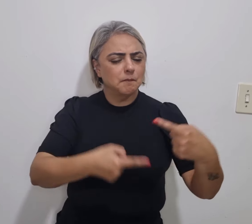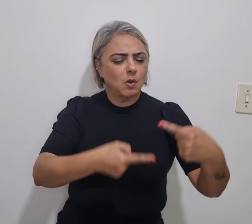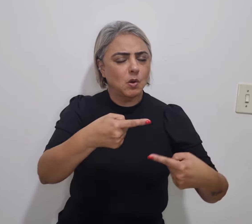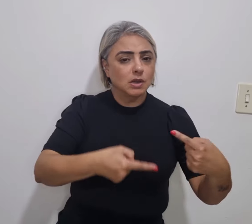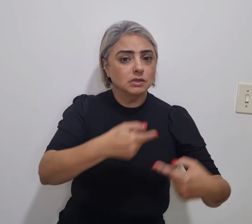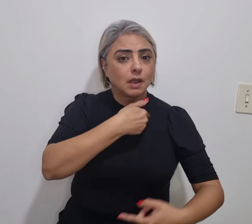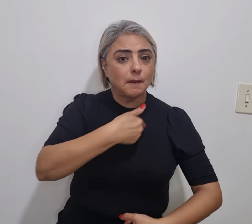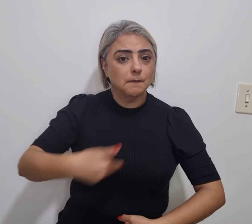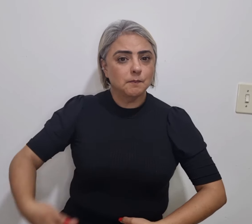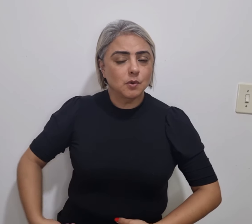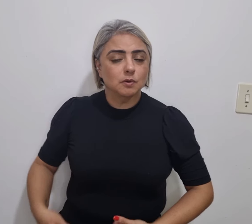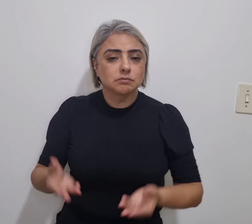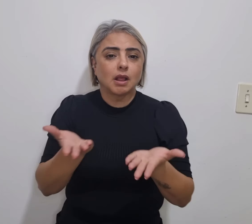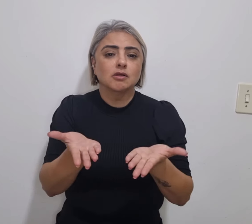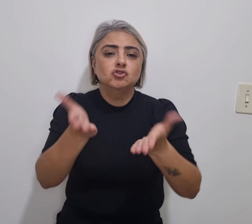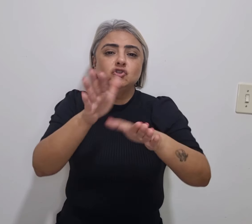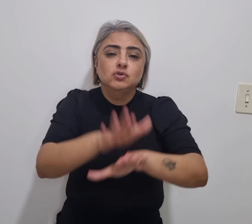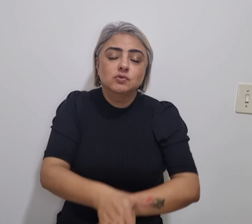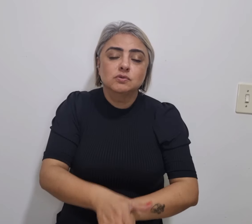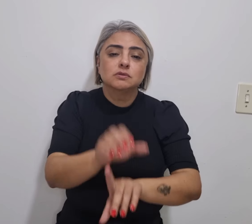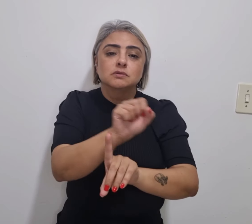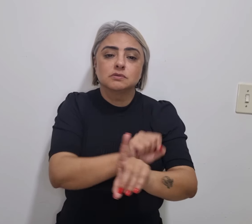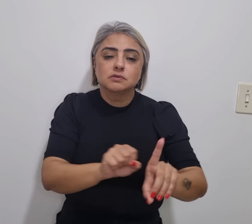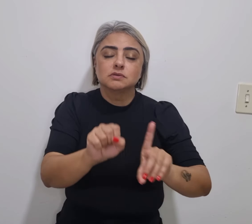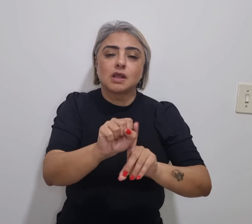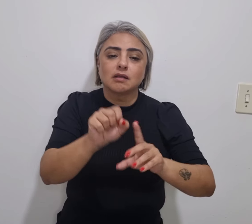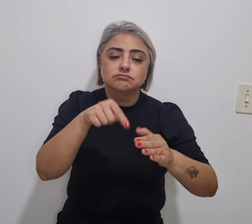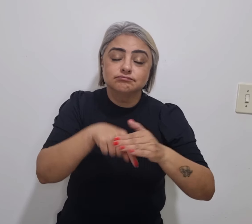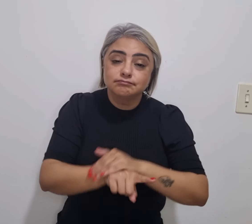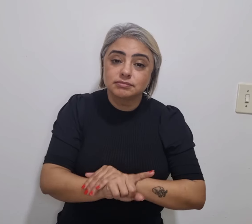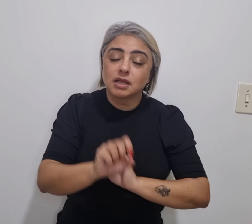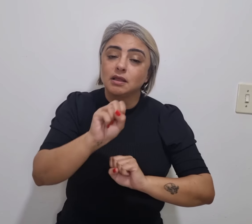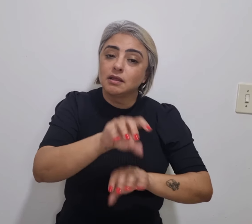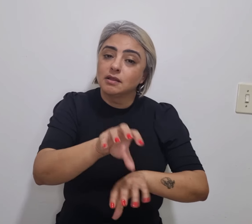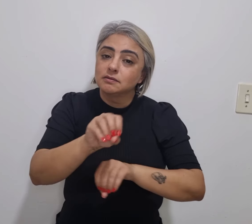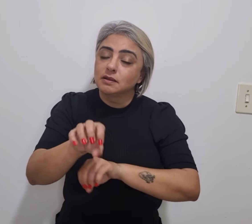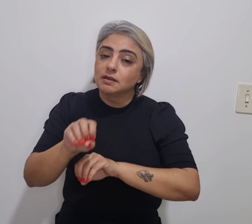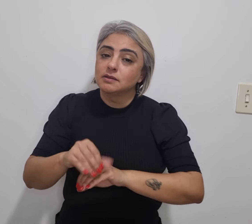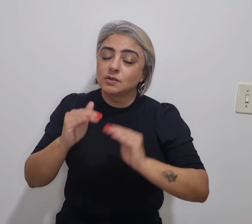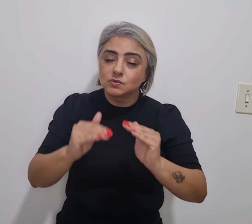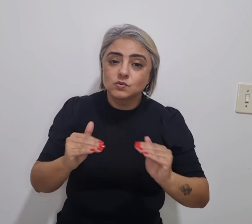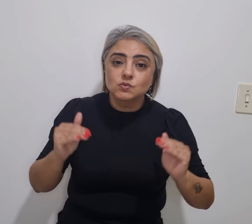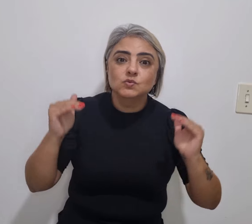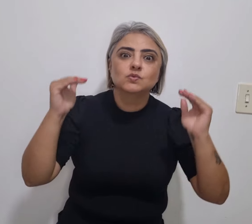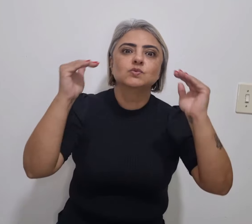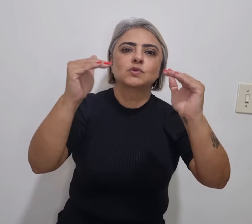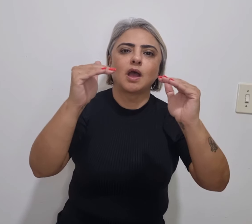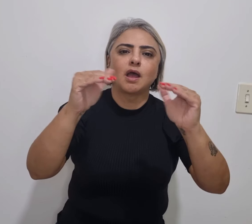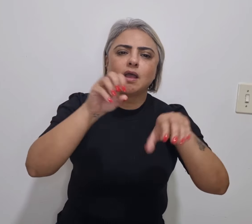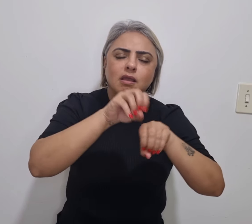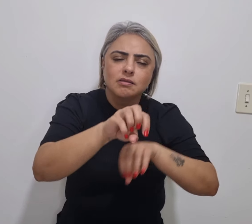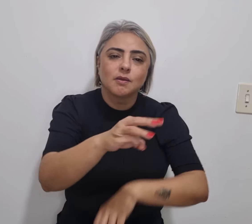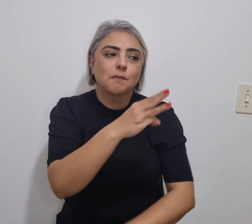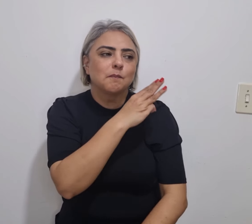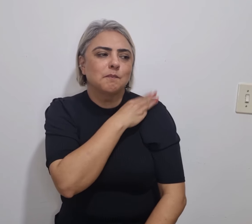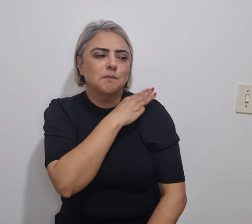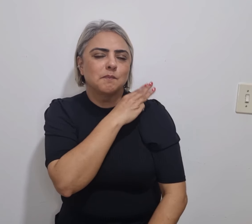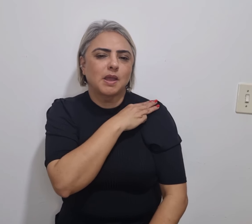pública de inclusão social, interiorizada de educação superior e de ensino médio de nossa